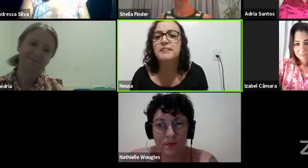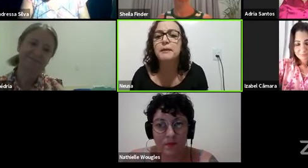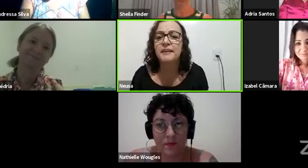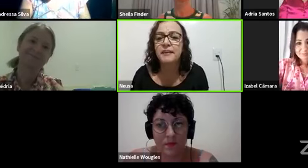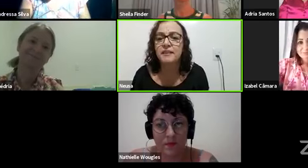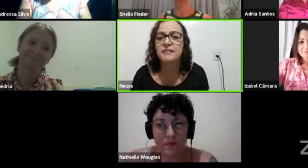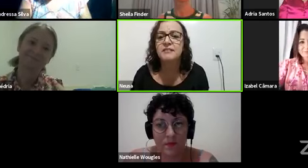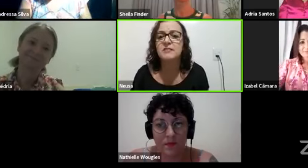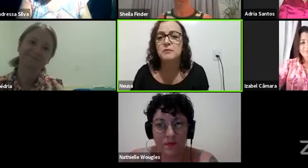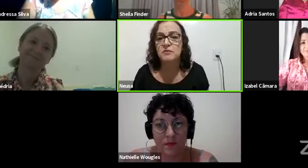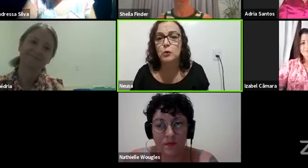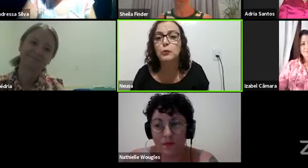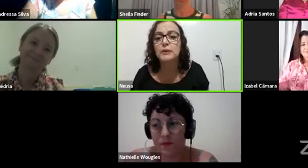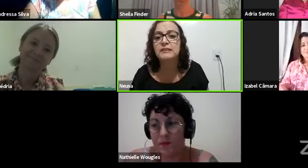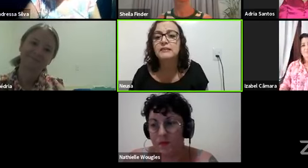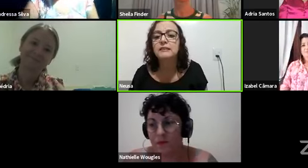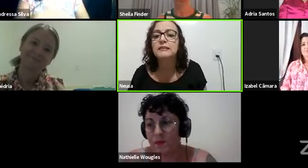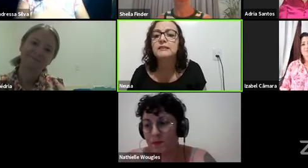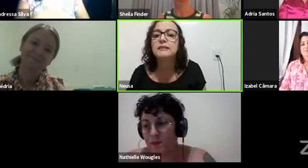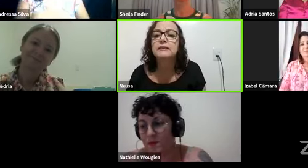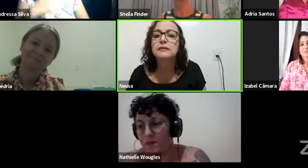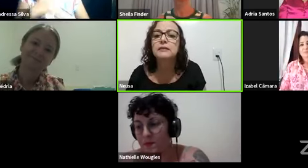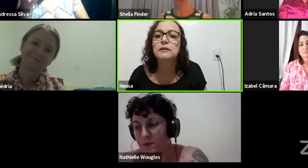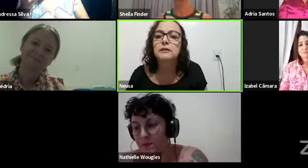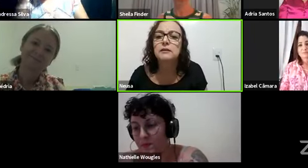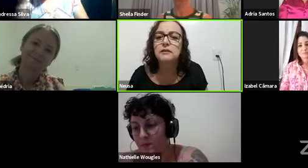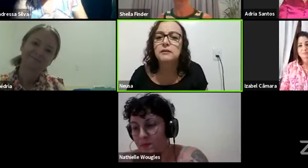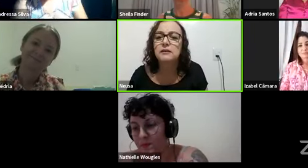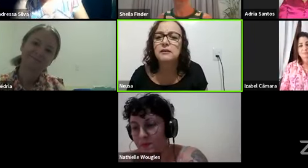queremos ser sempre dependentes das pessoas.